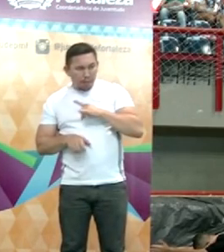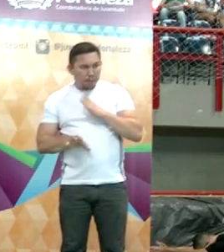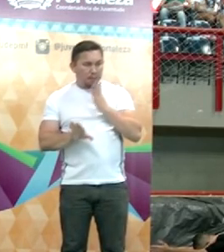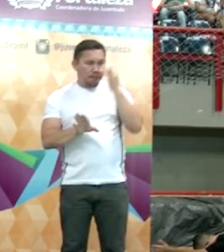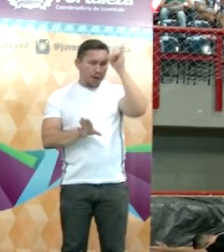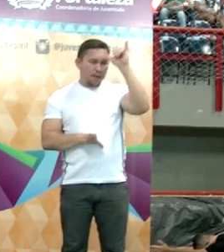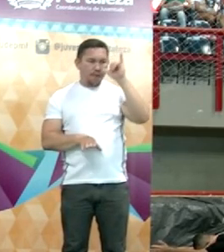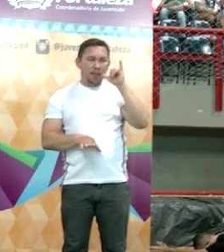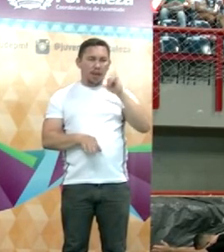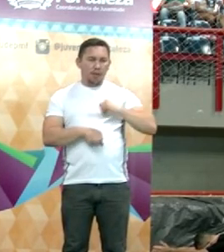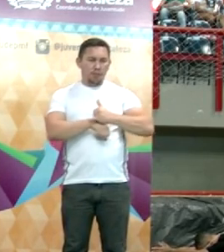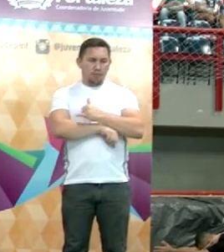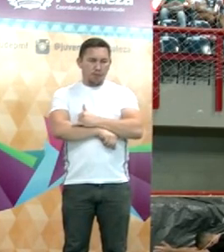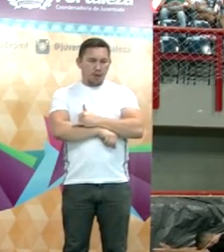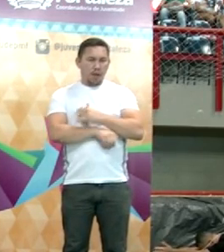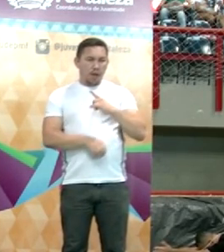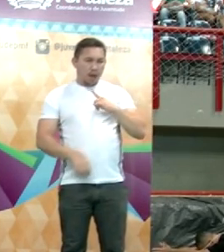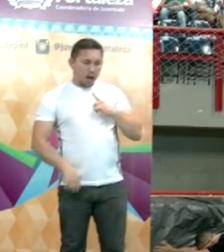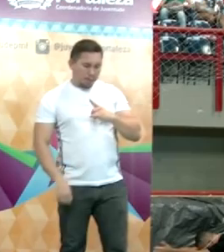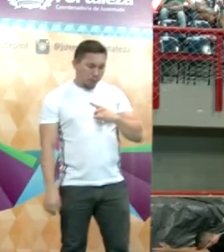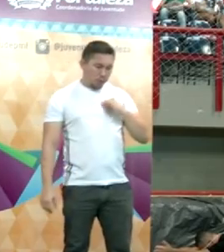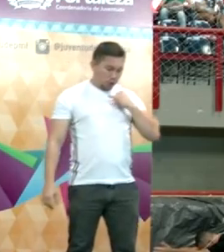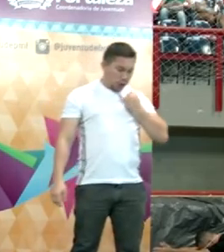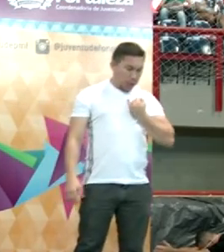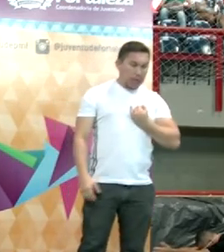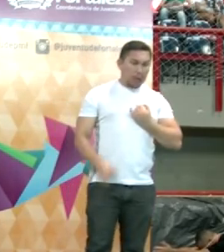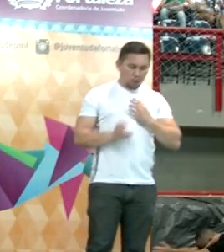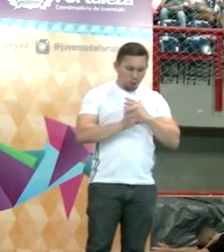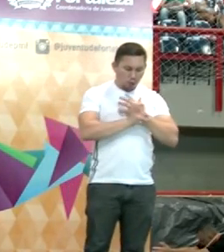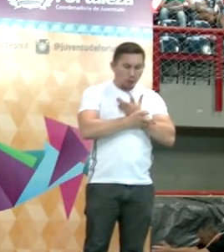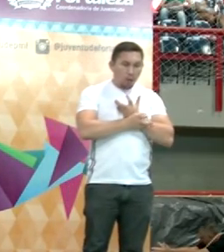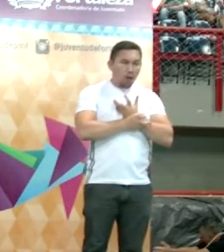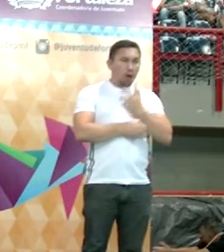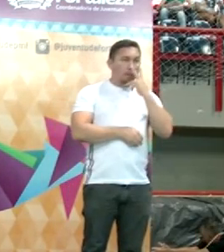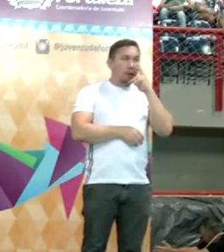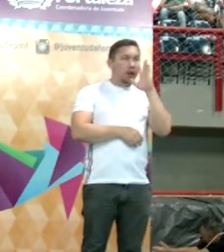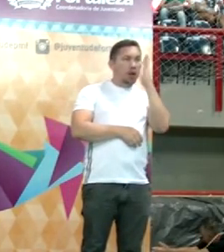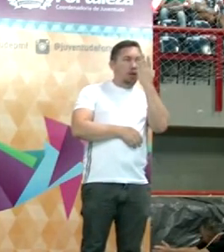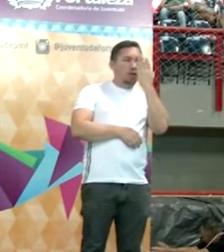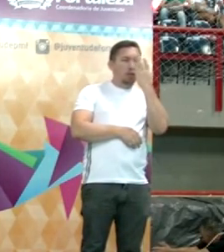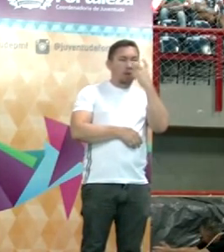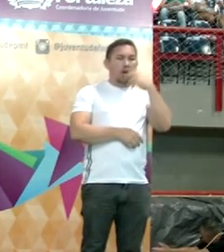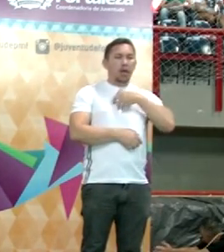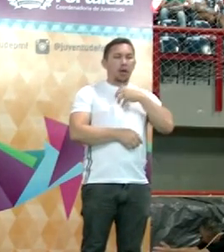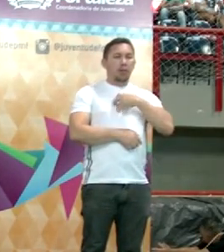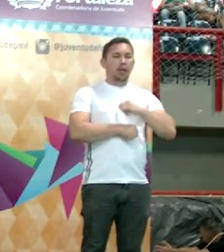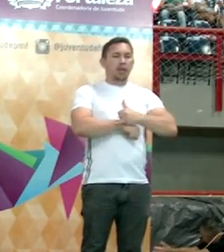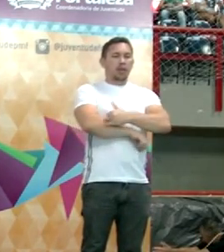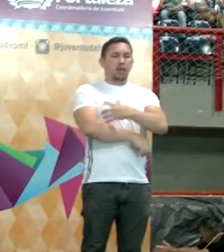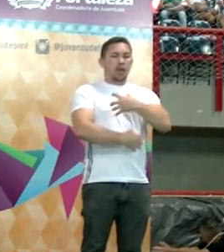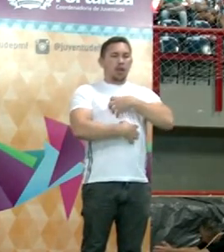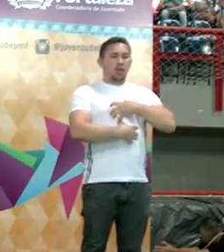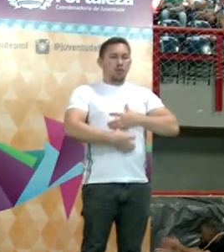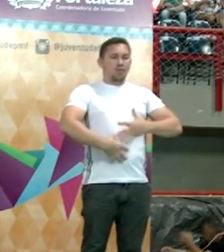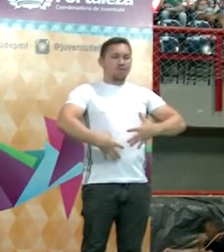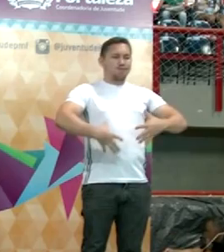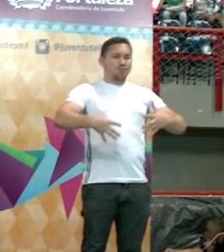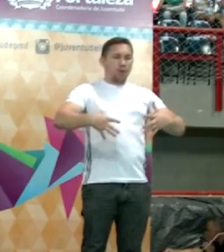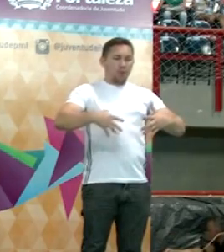bem magrinha, mas ela se olha no espelho e ela se sente gorda, ela se vê